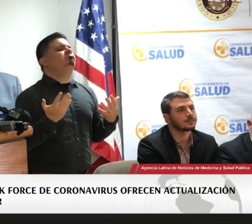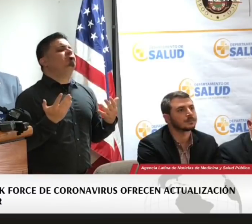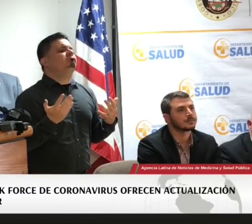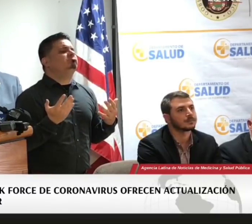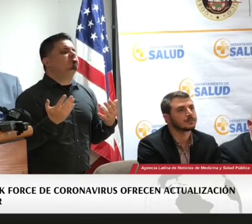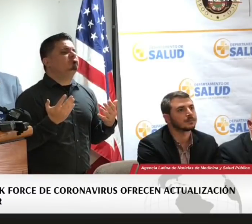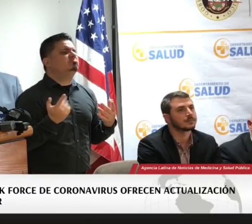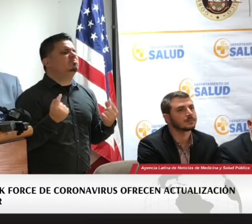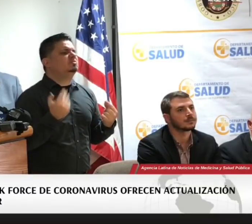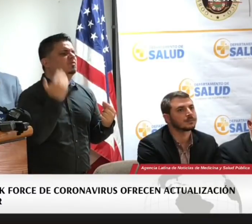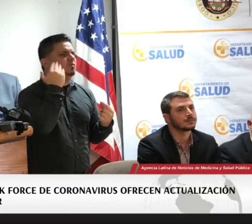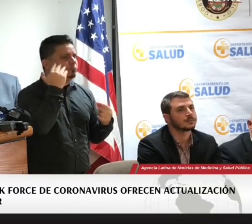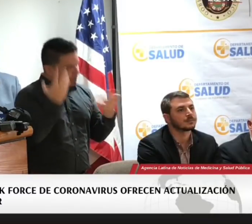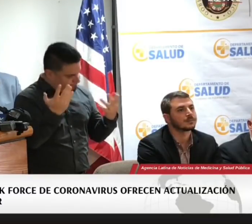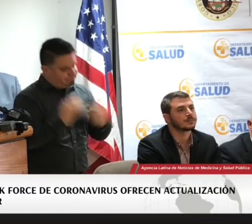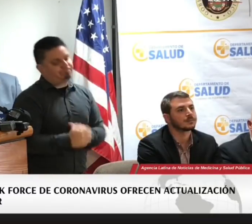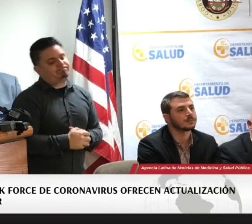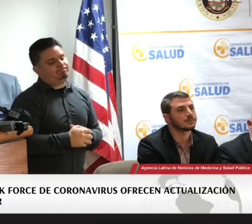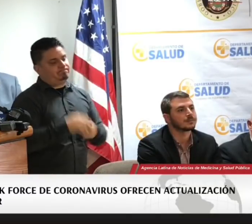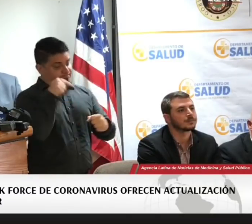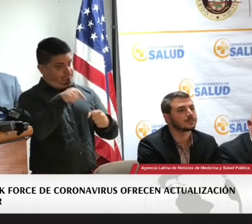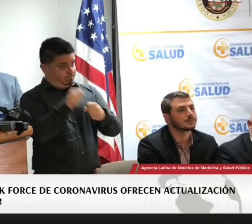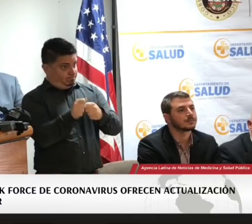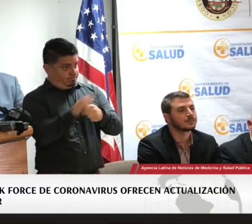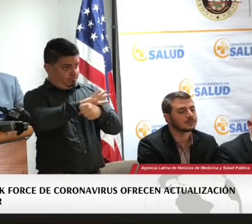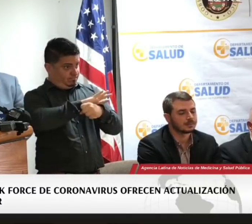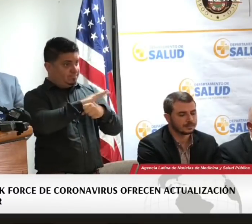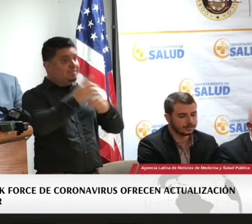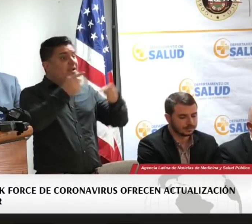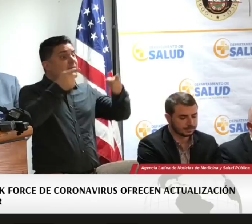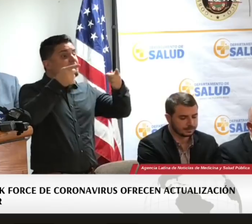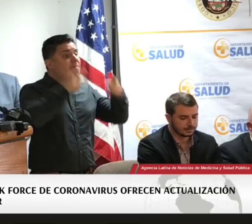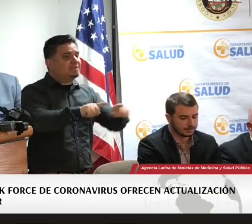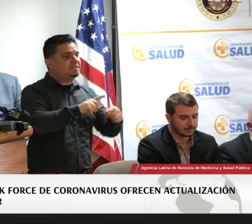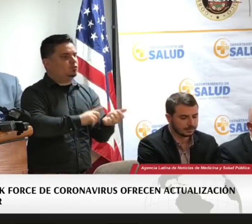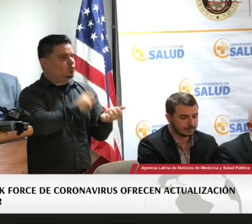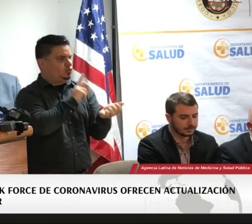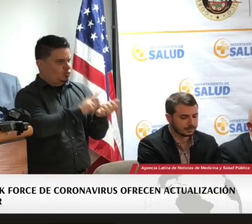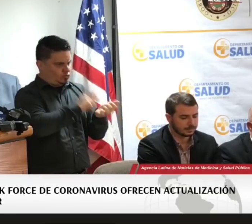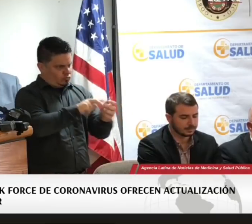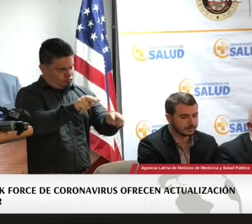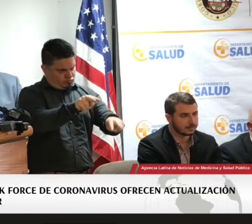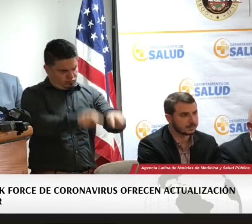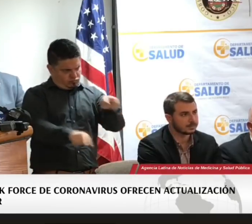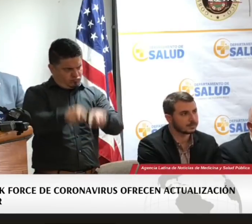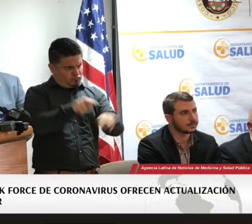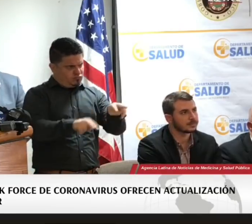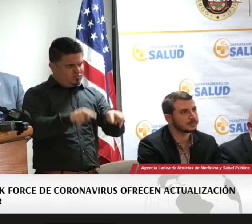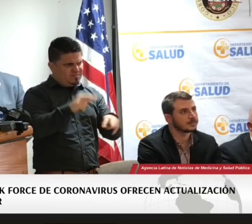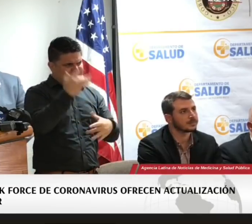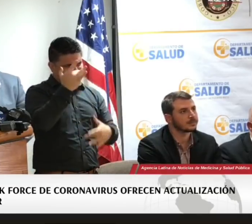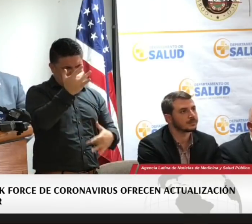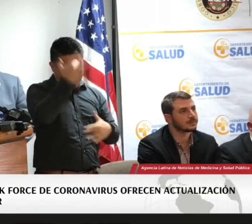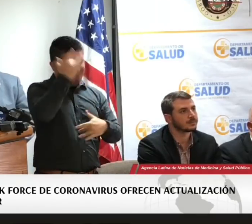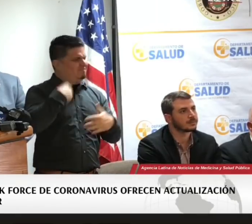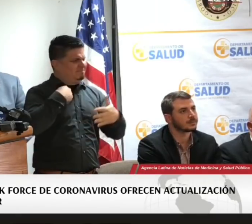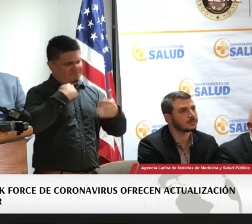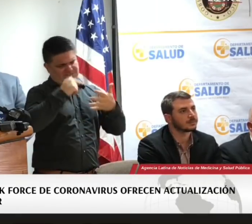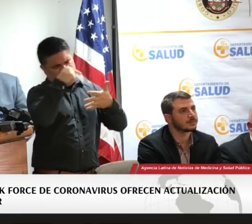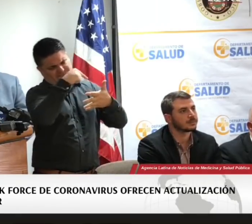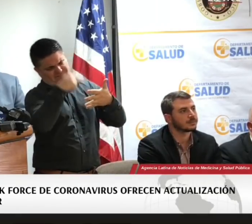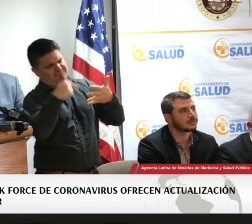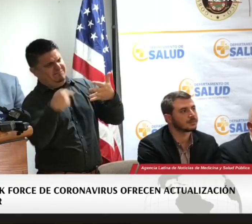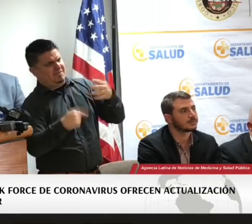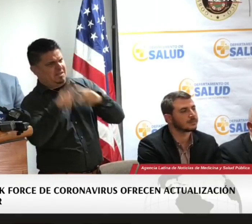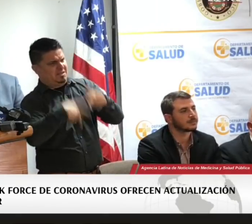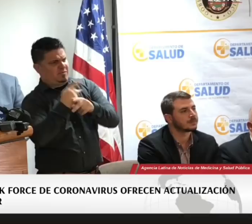enfermedad determina que los síntomas más comunes, hay más síntomas, pero los primeros, la tríada, como decimos, es